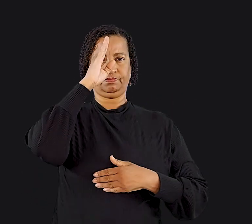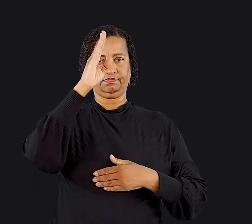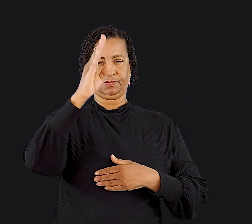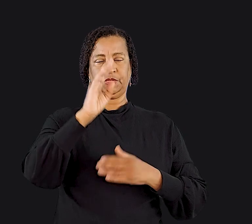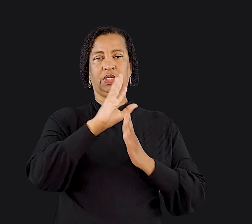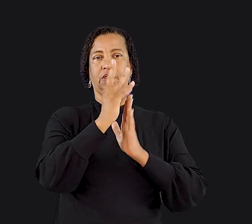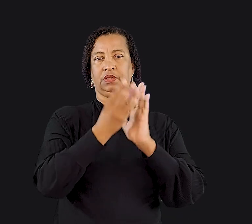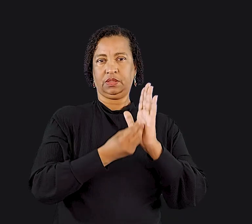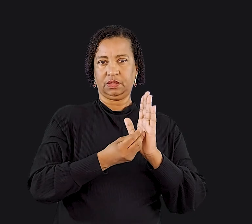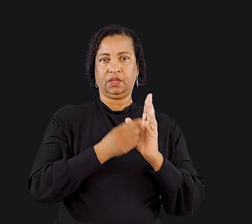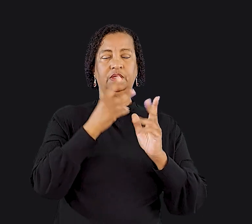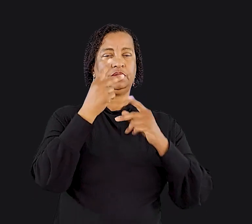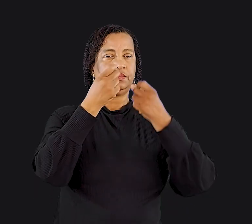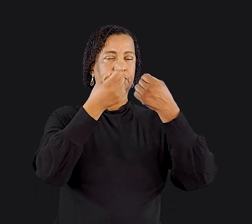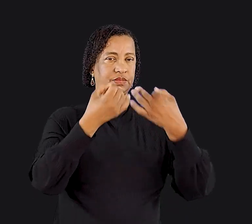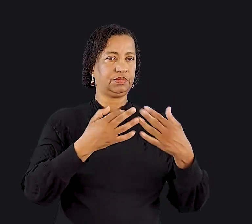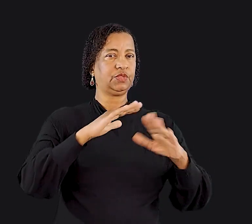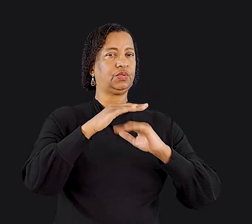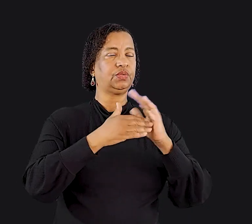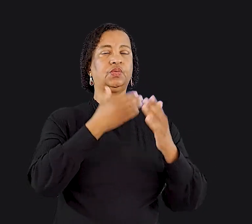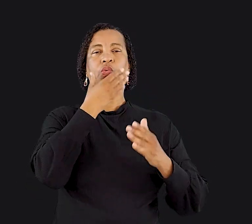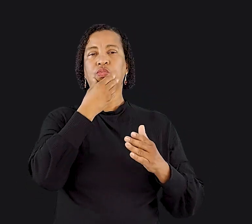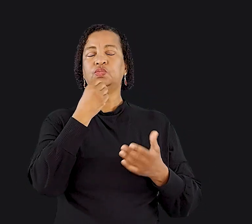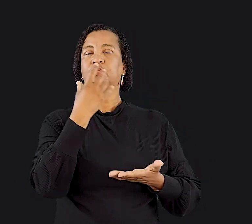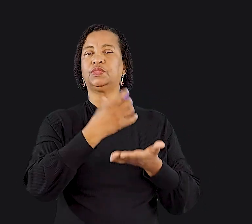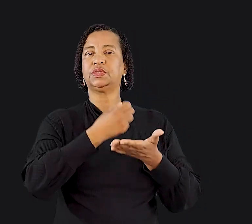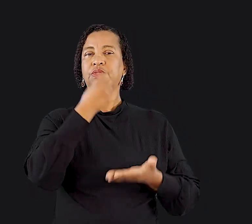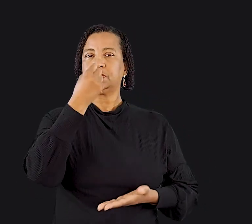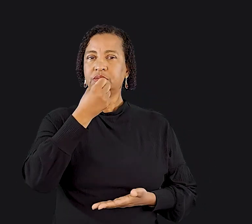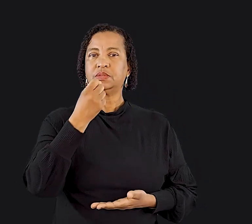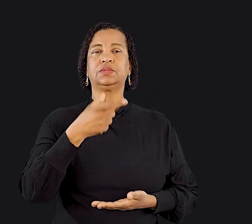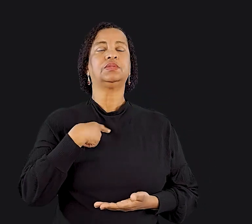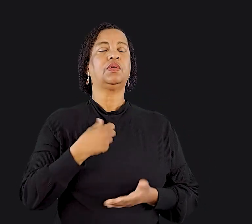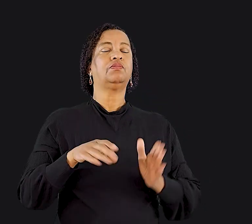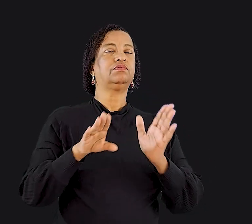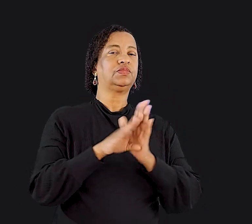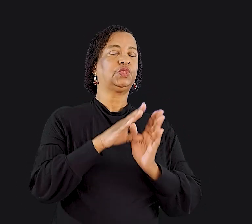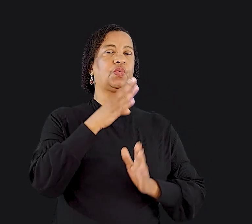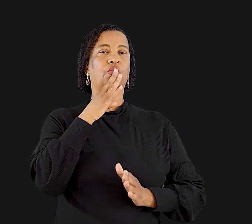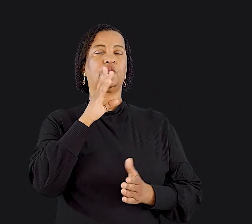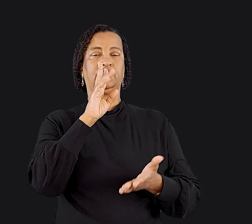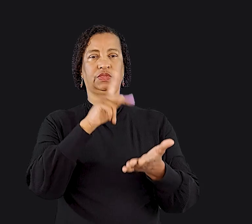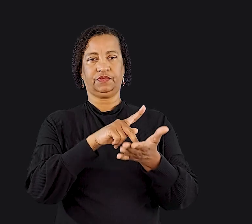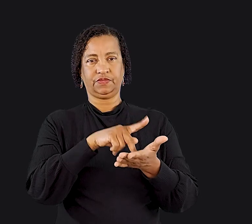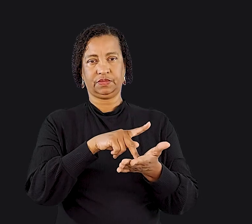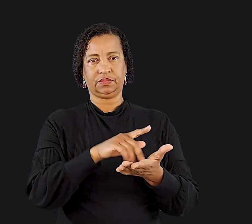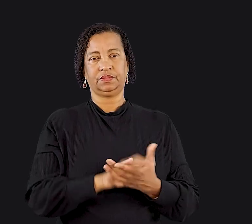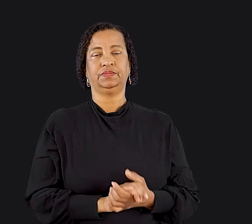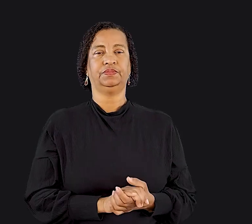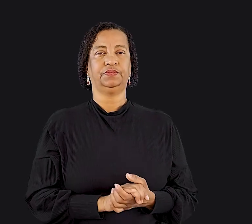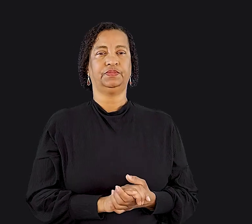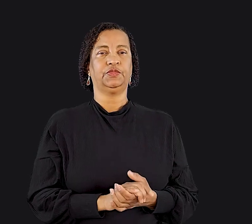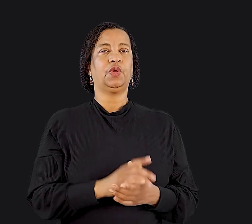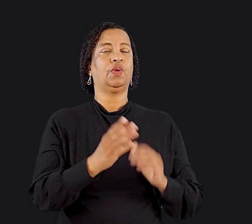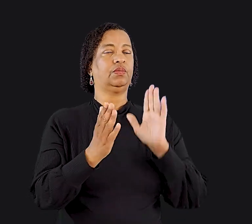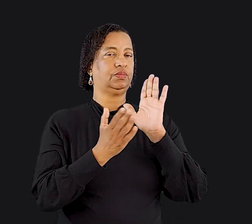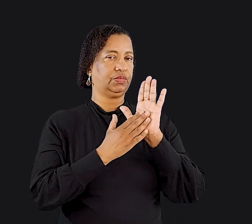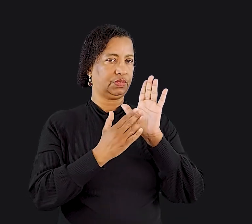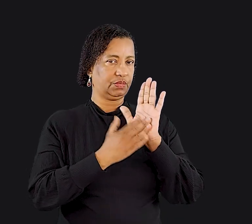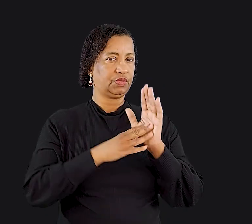as prioridades da igreja visam que todos os homens sejam salvos e cheguem ao conhecimento da verdade. Foi com este propósito